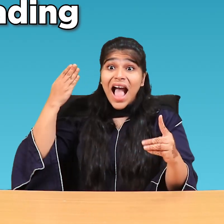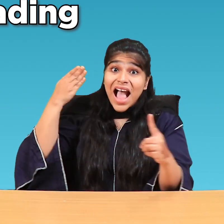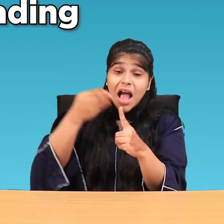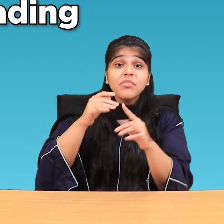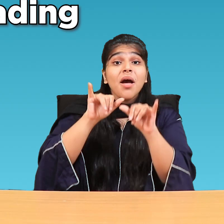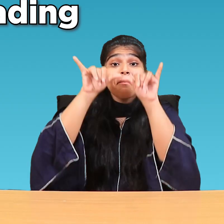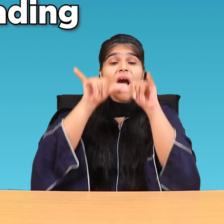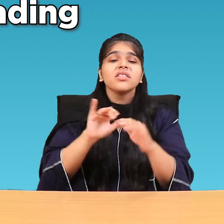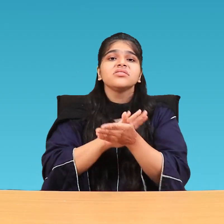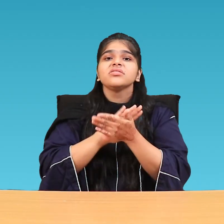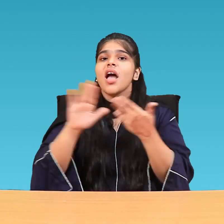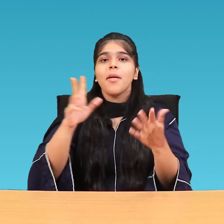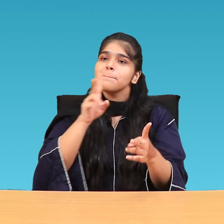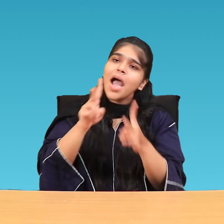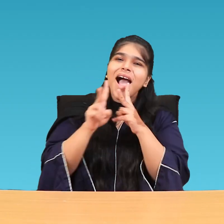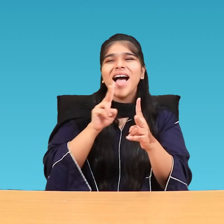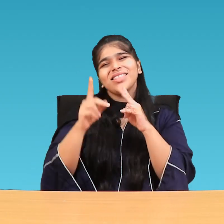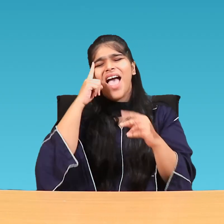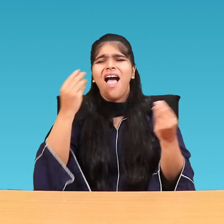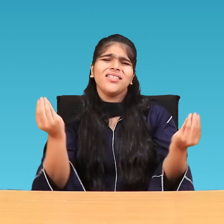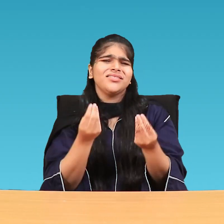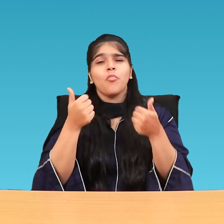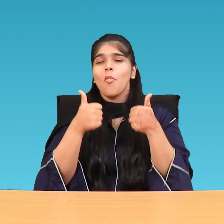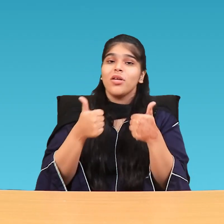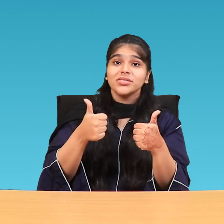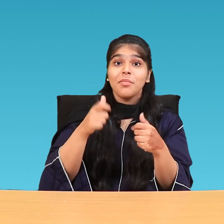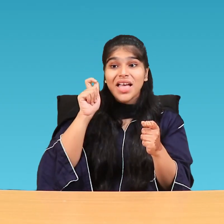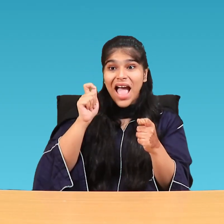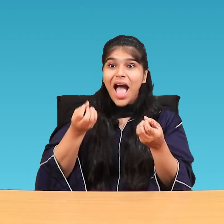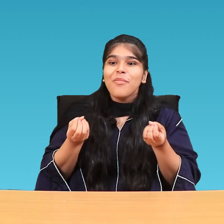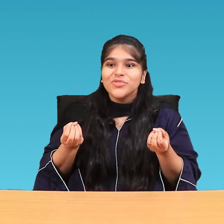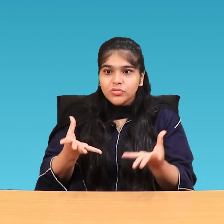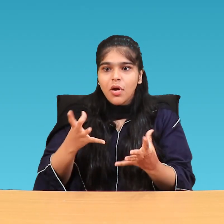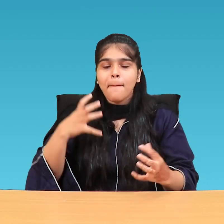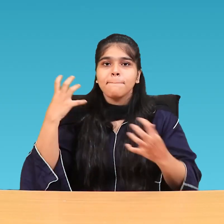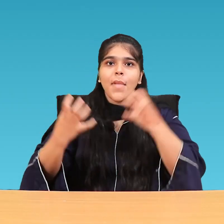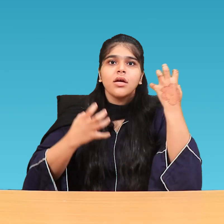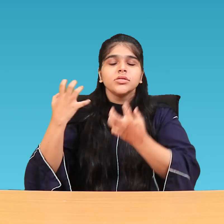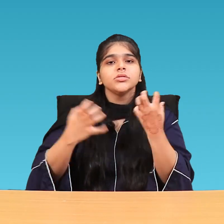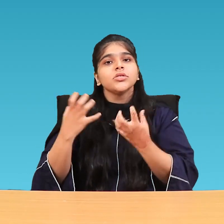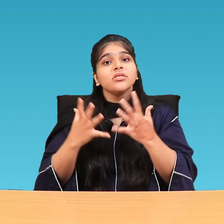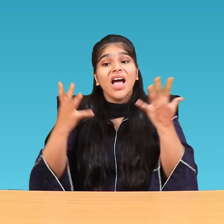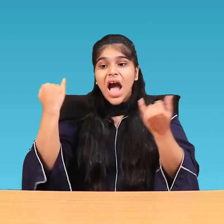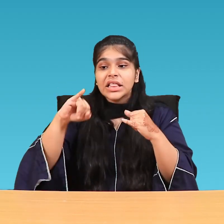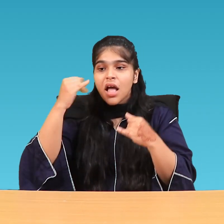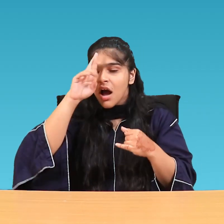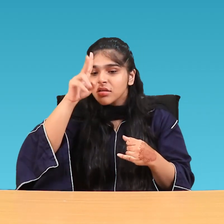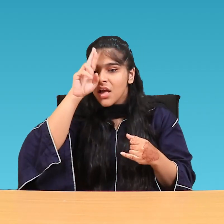सही से नहीं हुई। वो बात करने में अच्छी लगती थी बट जब उनको इम्प्लीमेंट किया गया तो उनकी जो गलतियाँ थी, उनमें जो फेलियर थे